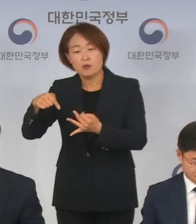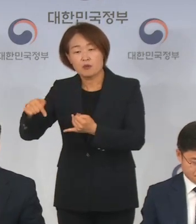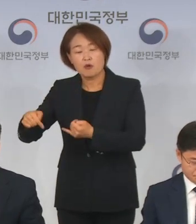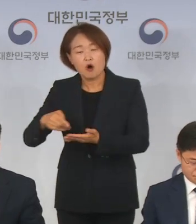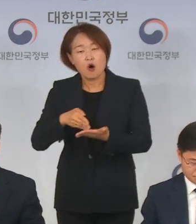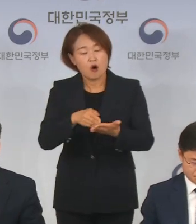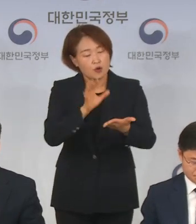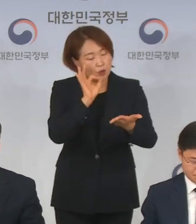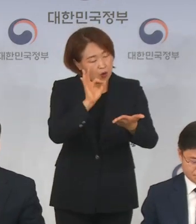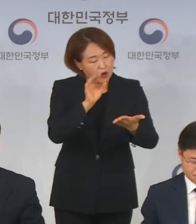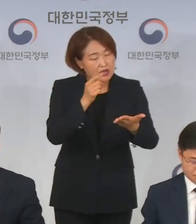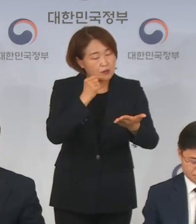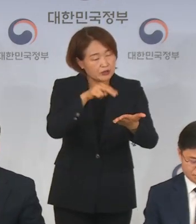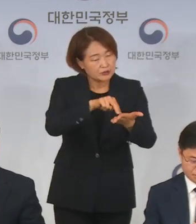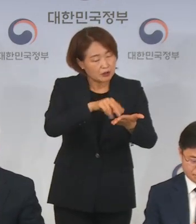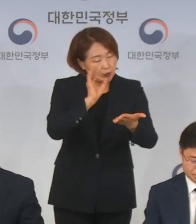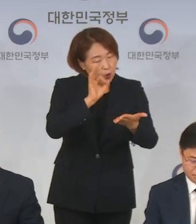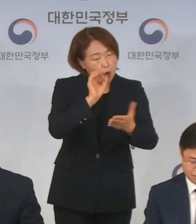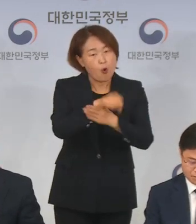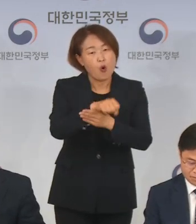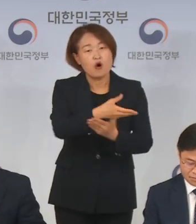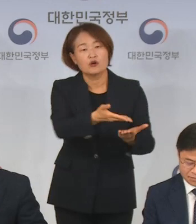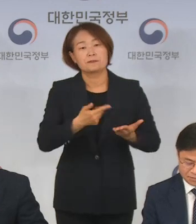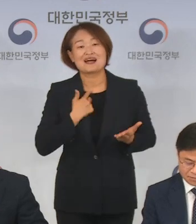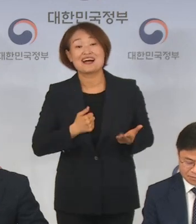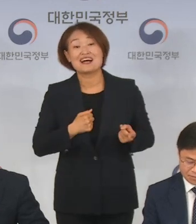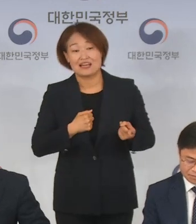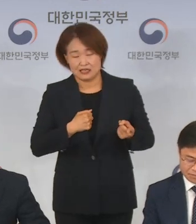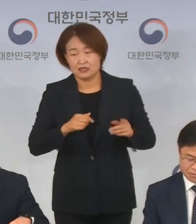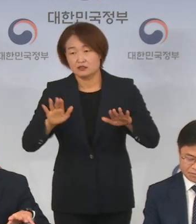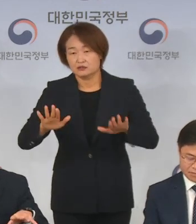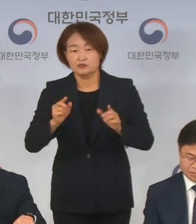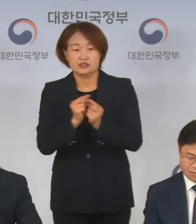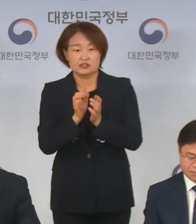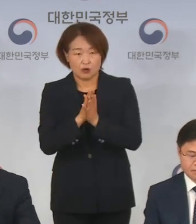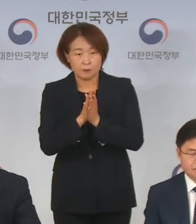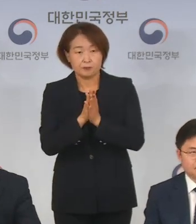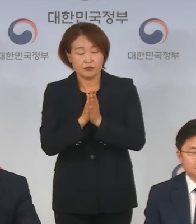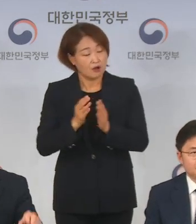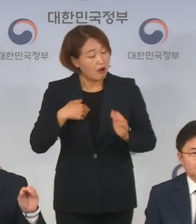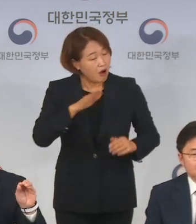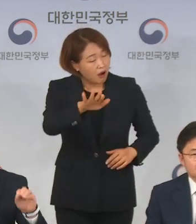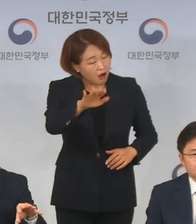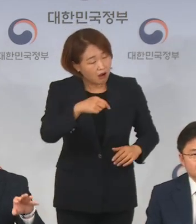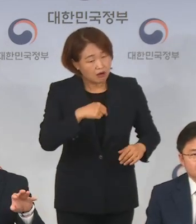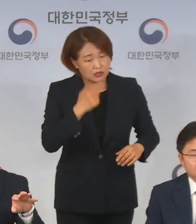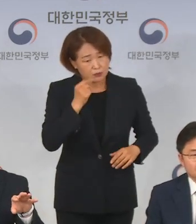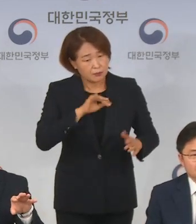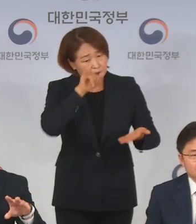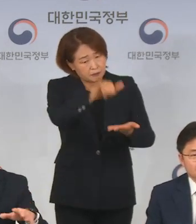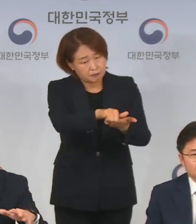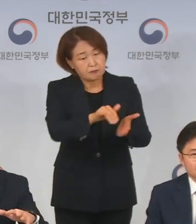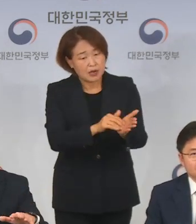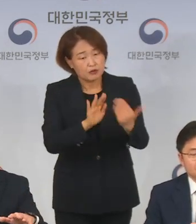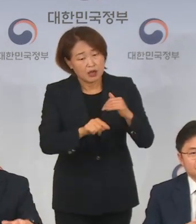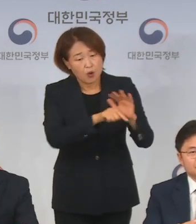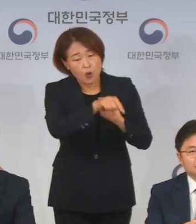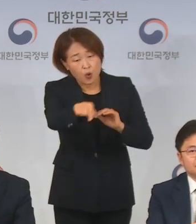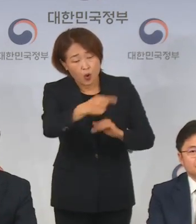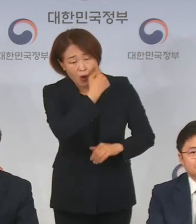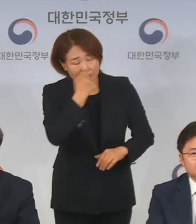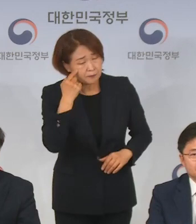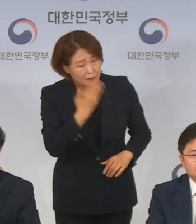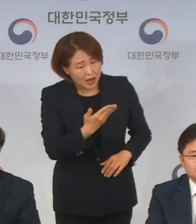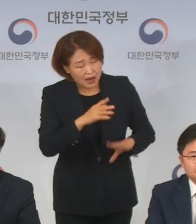그것을 저희들이 요청하는 사항들을 수용하기 위해서 현장 확인이 가능한지 이걸 계속 그 회의하는 도중에도